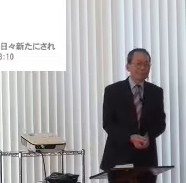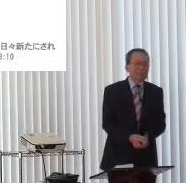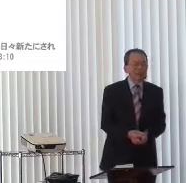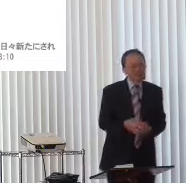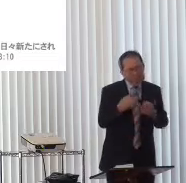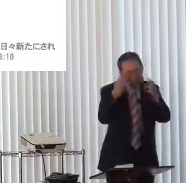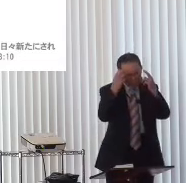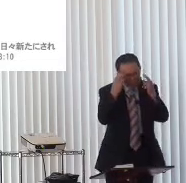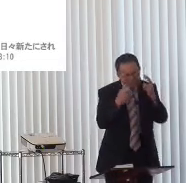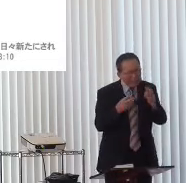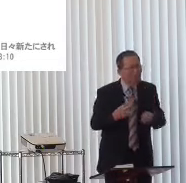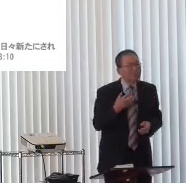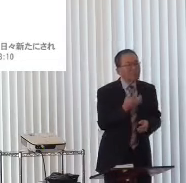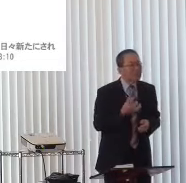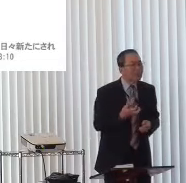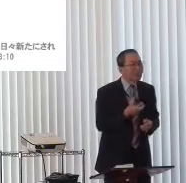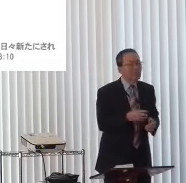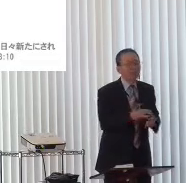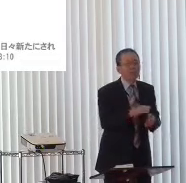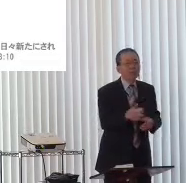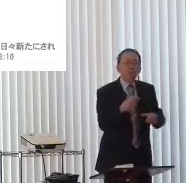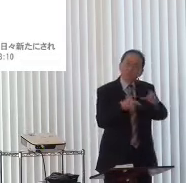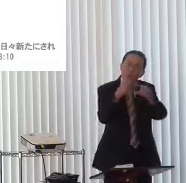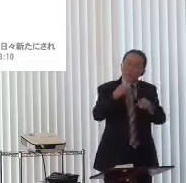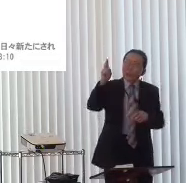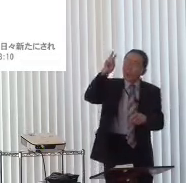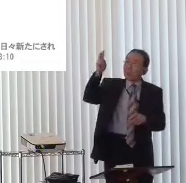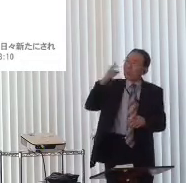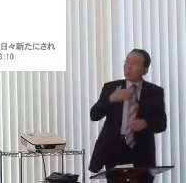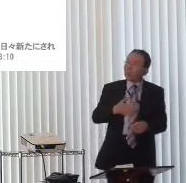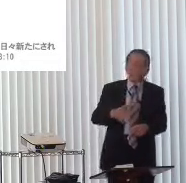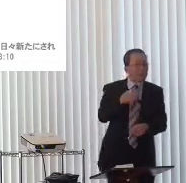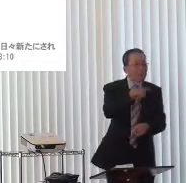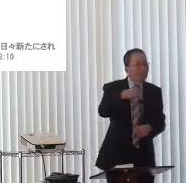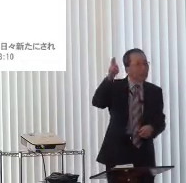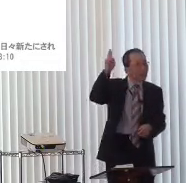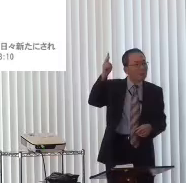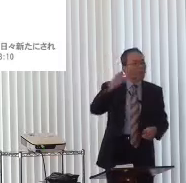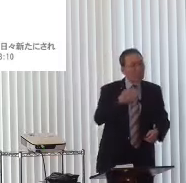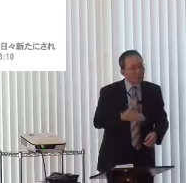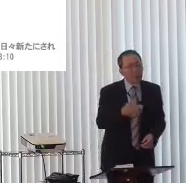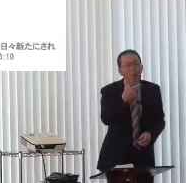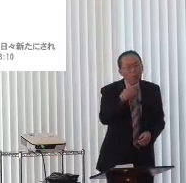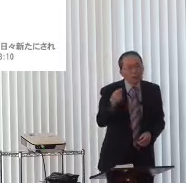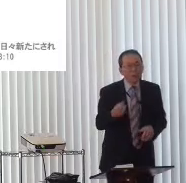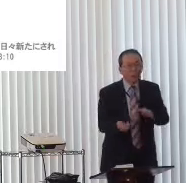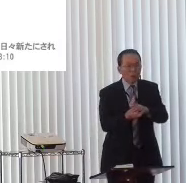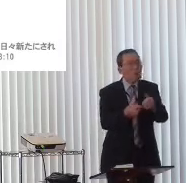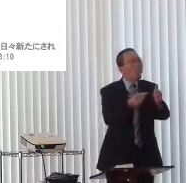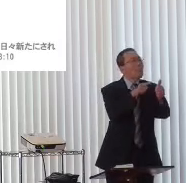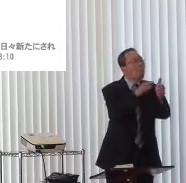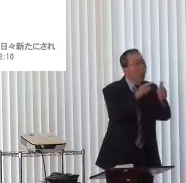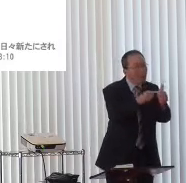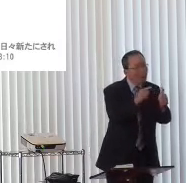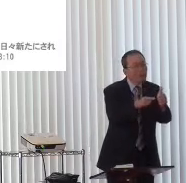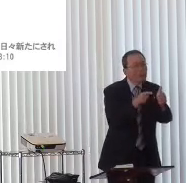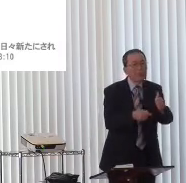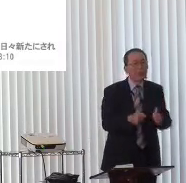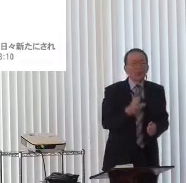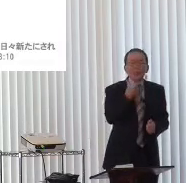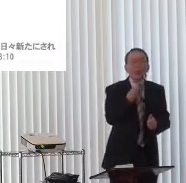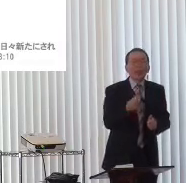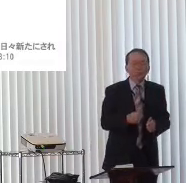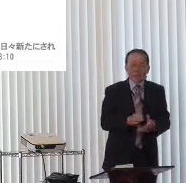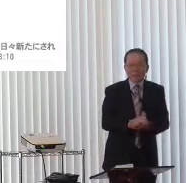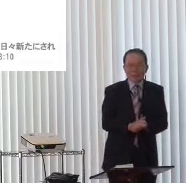悩んだり苦しんだりするんだ。もっともっと神を知りなさい、神を知ってほしいっていうのがパウロの願いなんです。神を